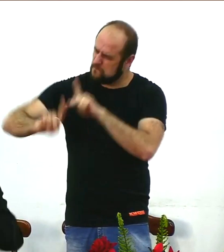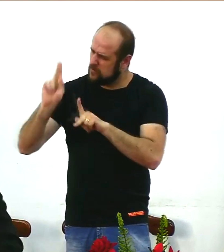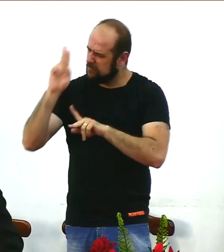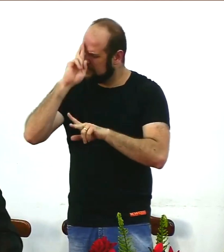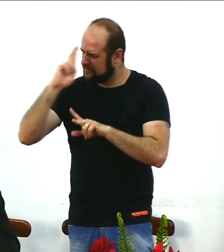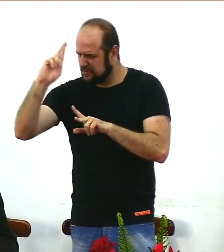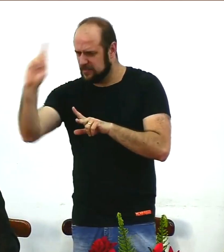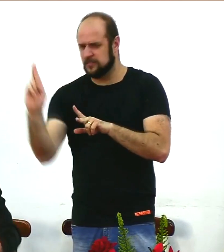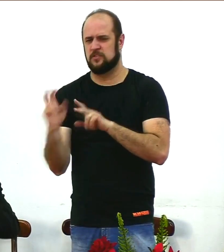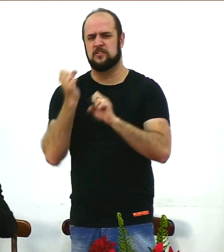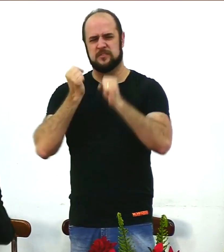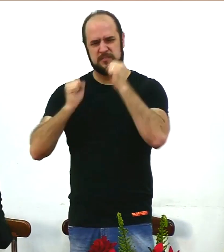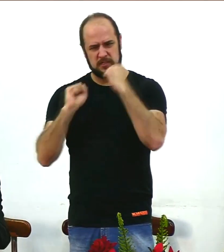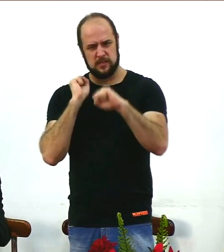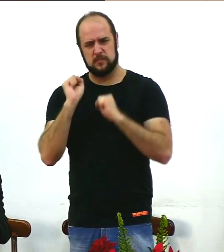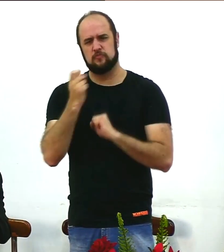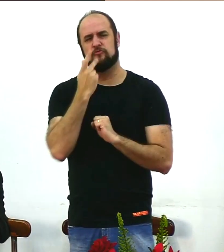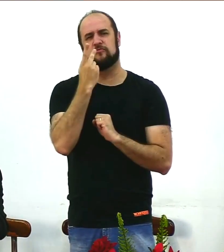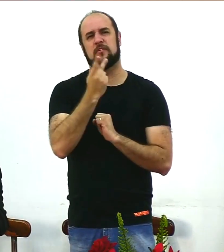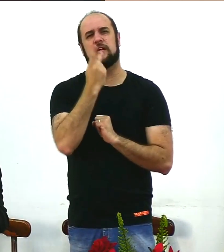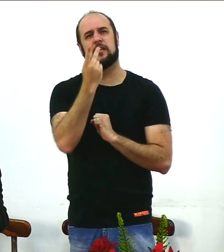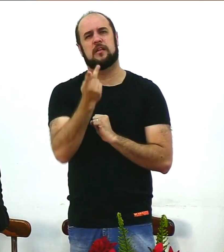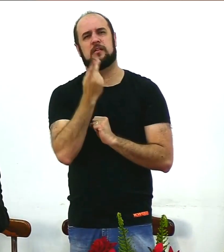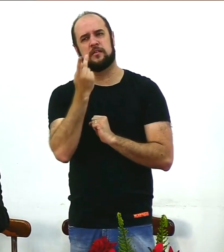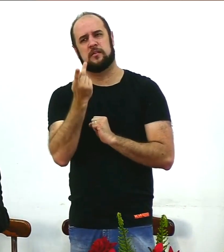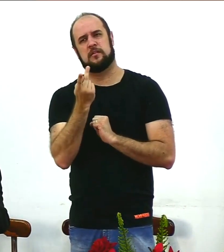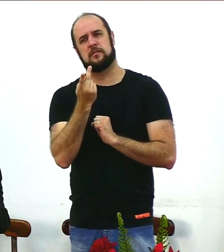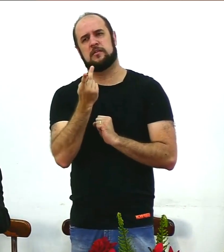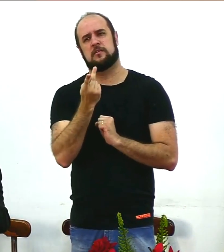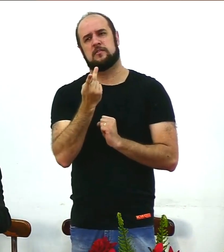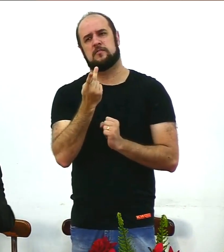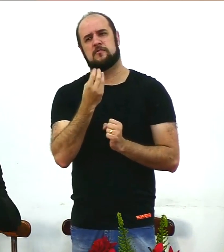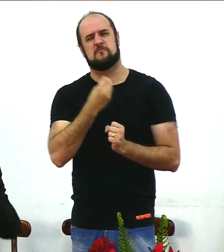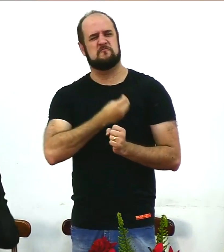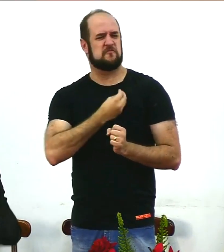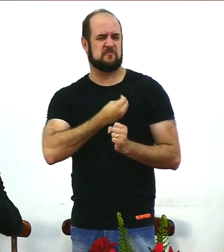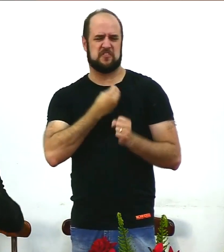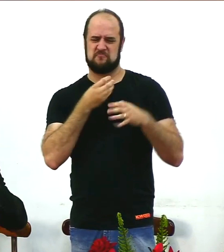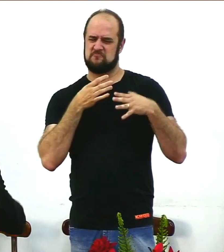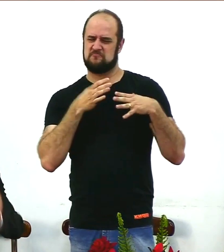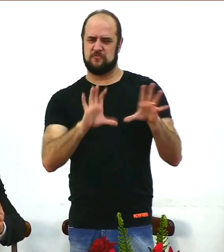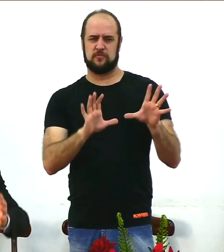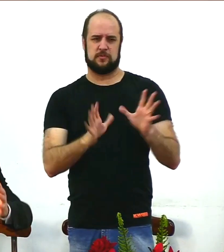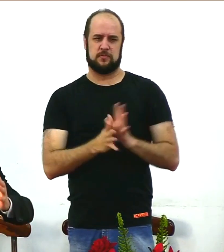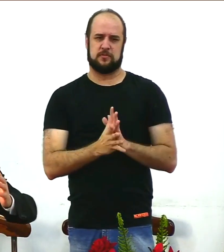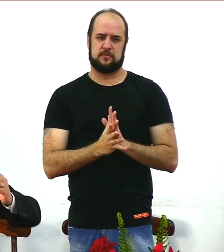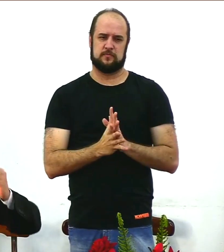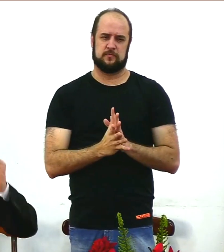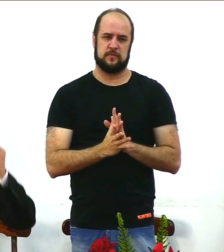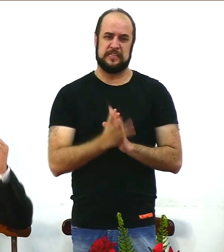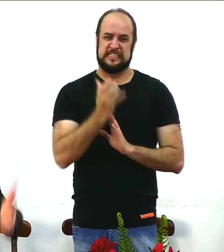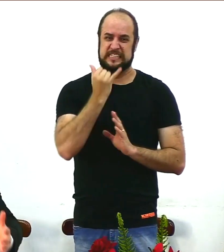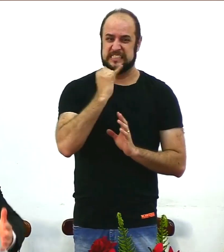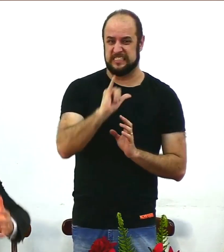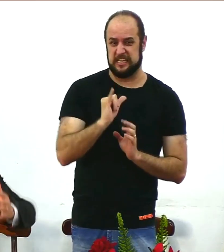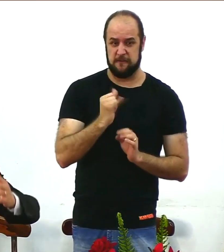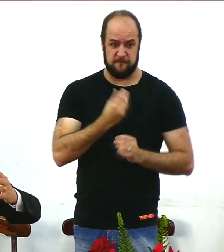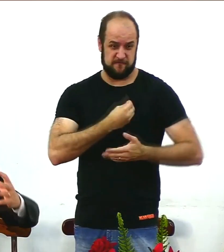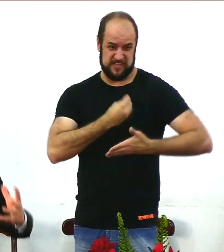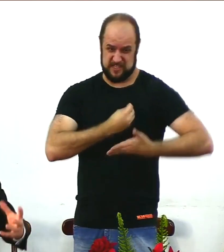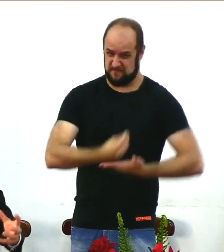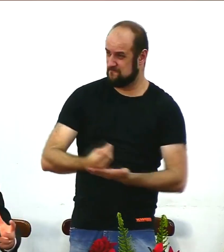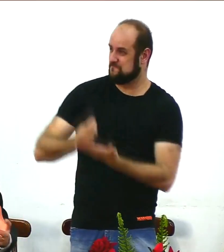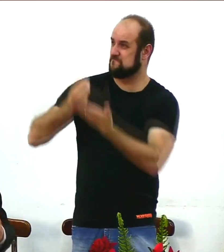deles viviam. E agora, quando ele está privado disso, naquele momento, o salmista